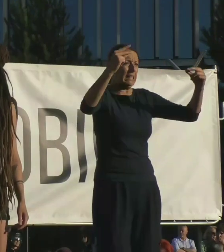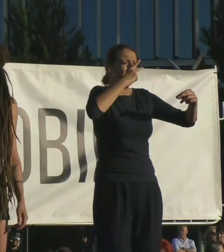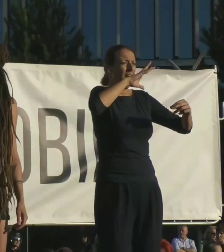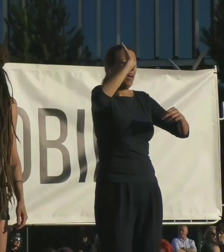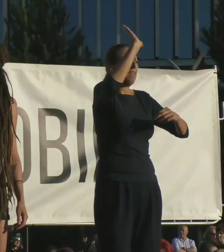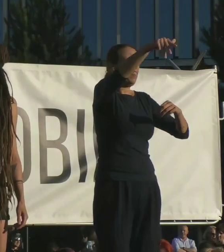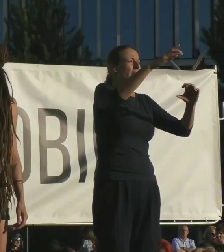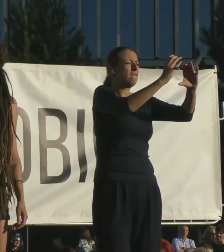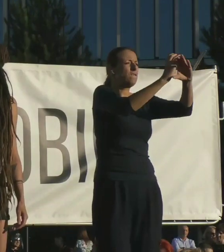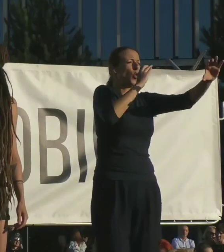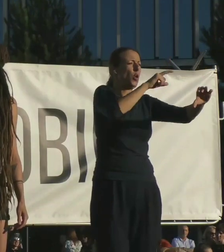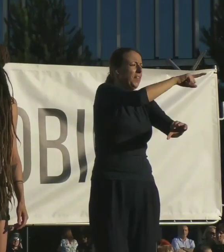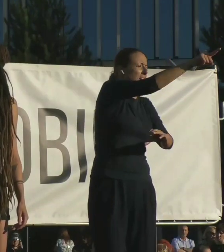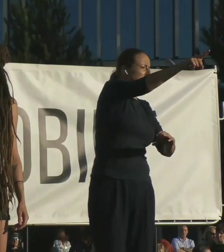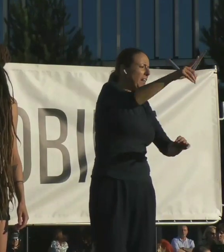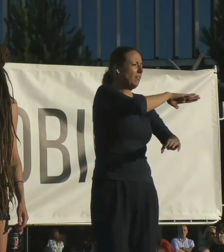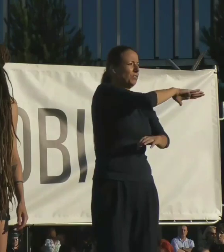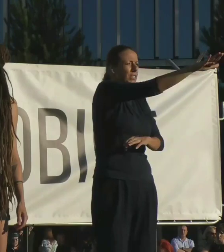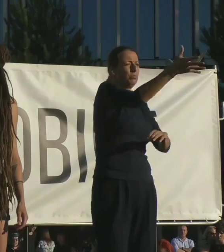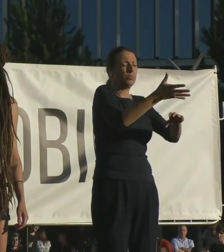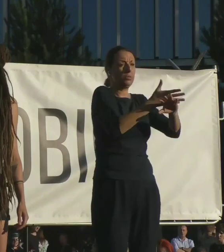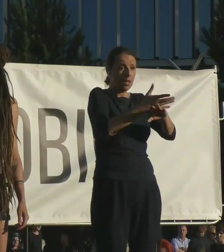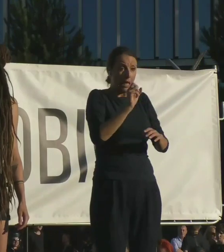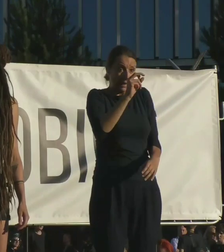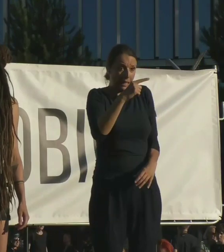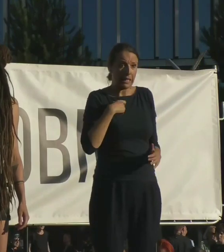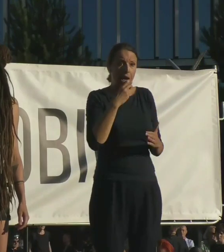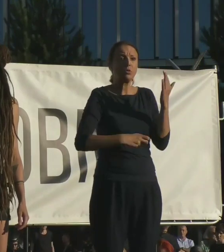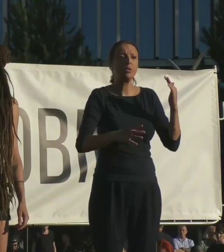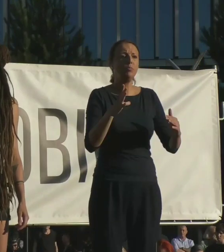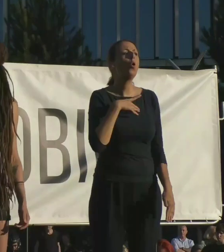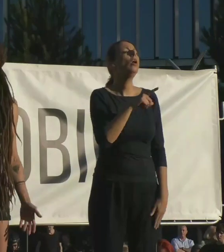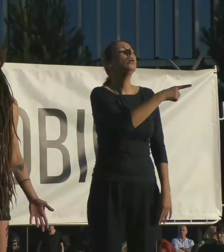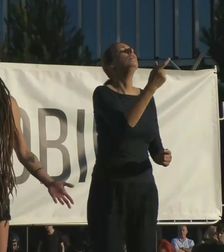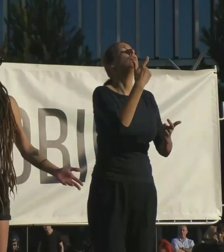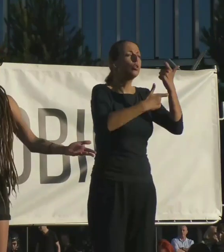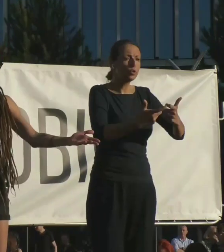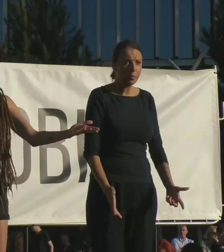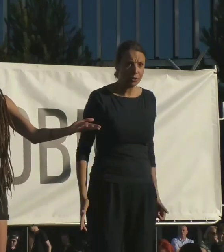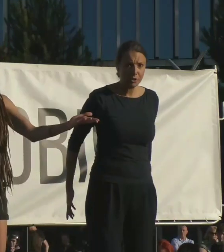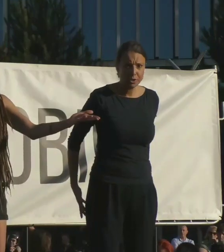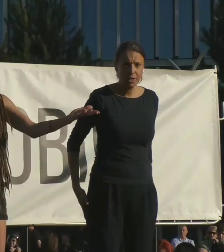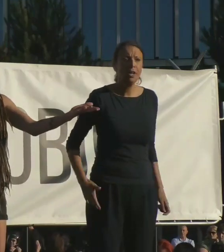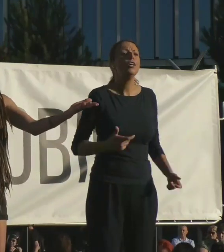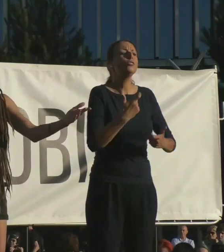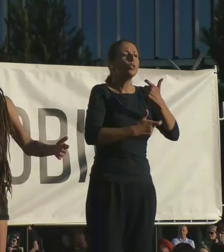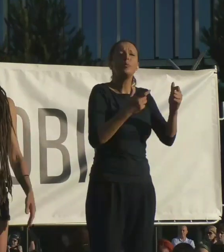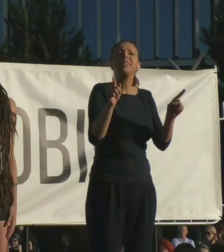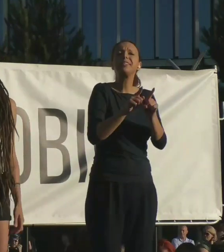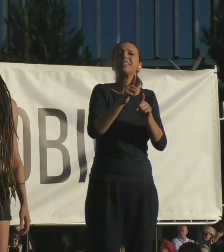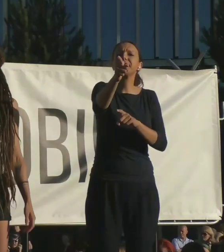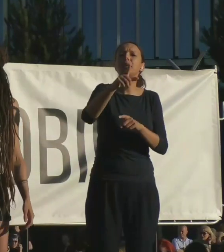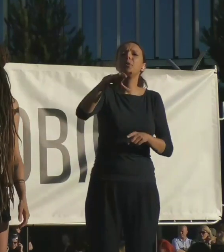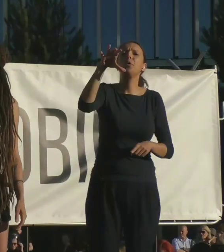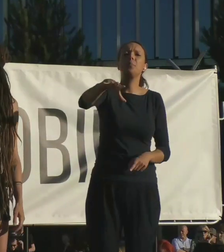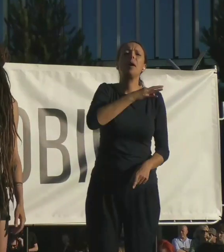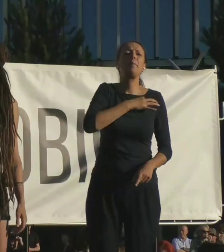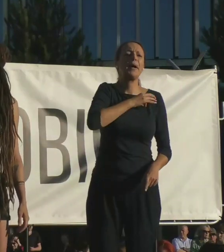furgonetkami. Tak, miałam aborcję. I co mi zrobicie? Faszyści z Konfederacji, co mi